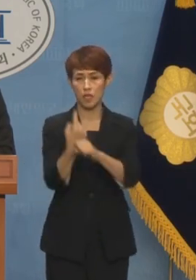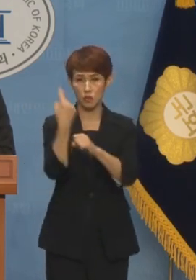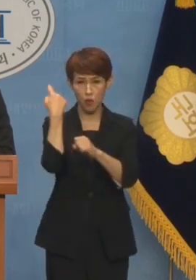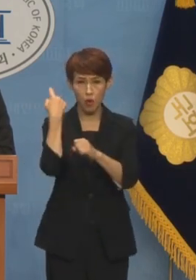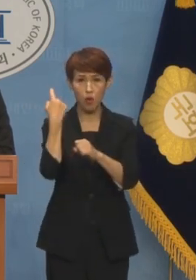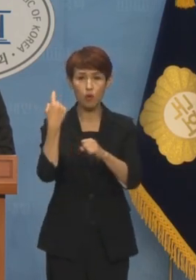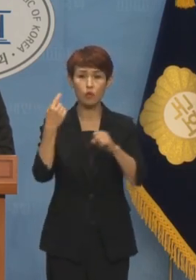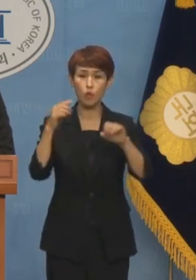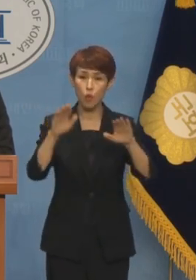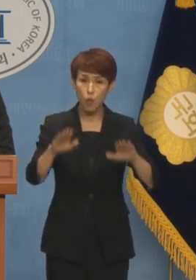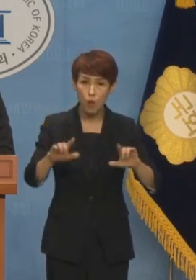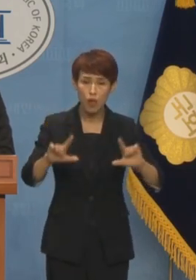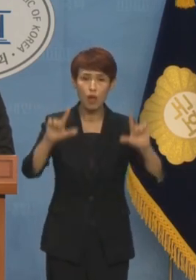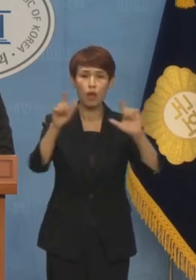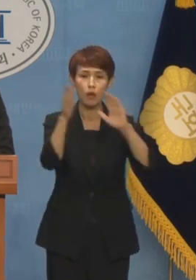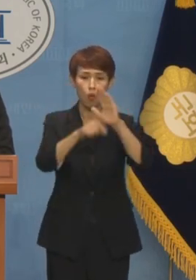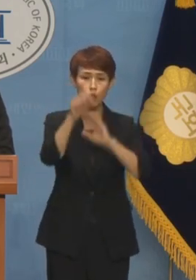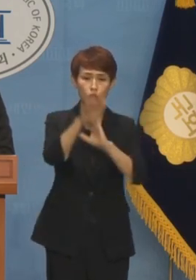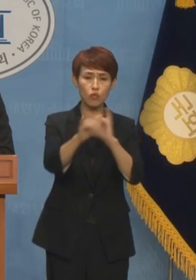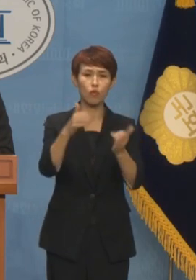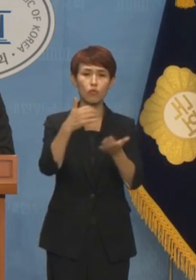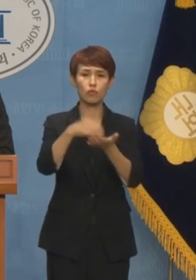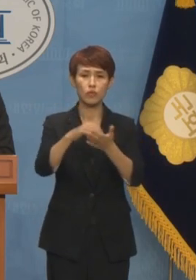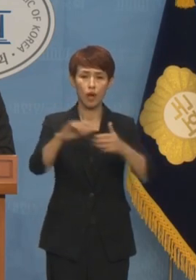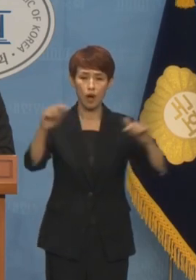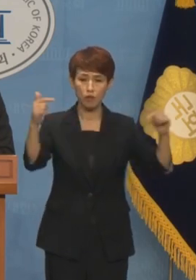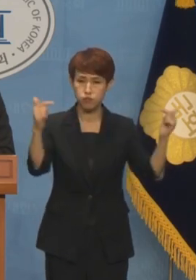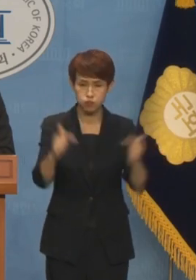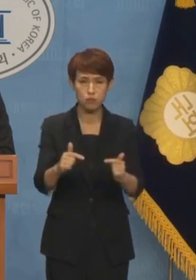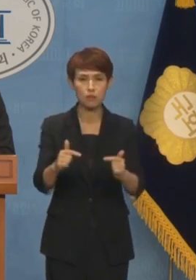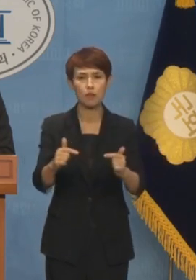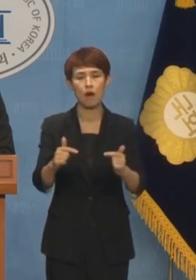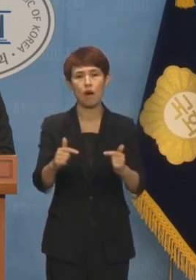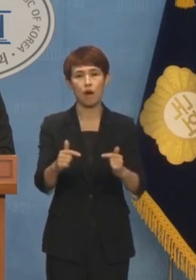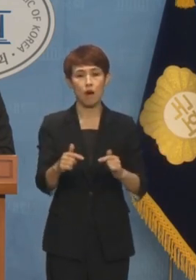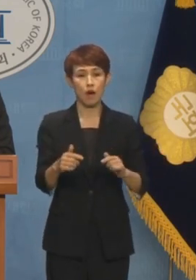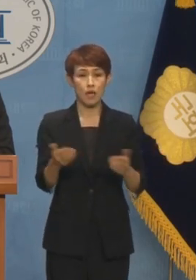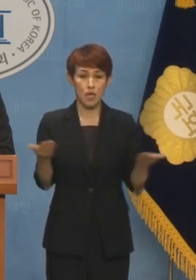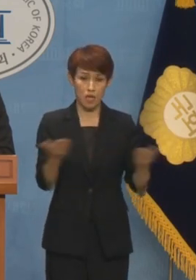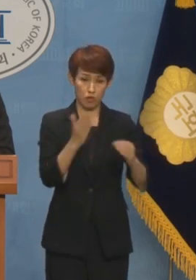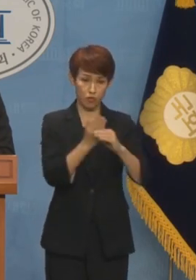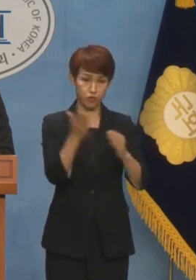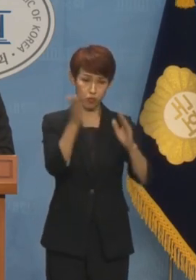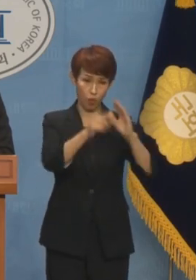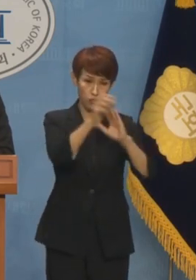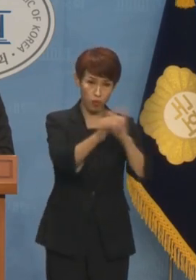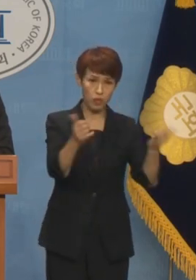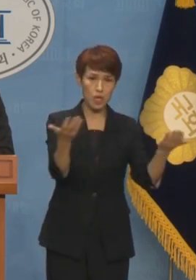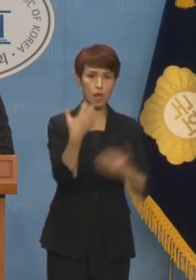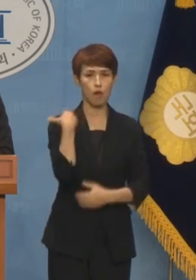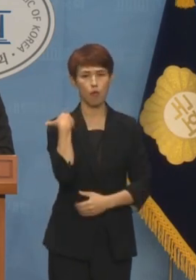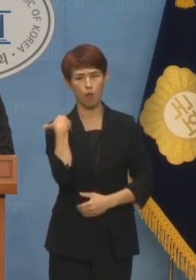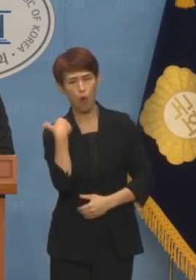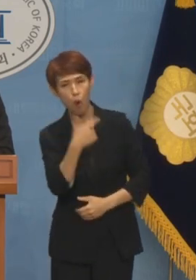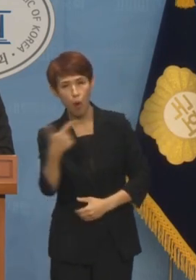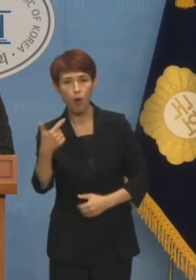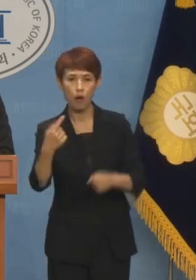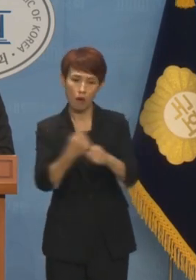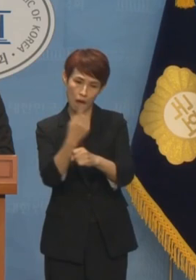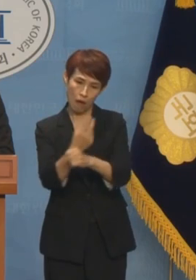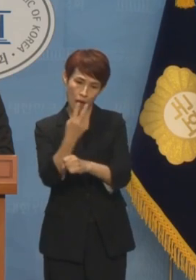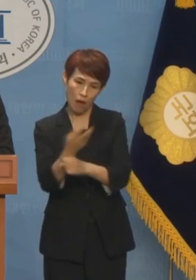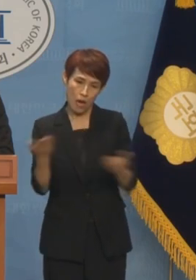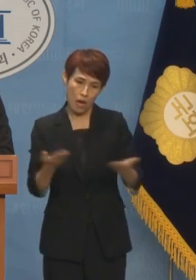이어 계속해서 줄어드는 국가 공무원 정원은 일선 공무원의 과다한 업무와 장시간